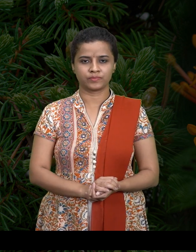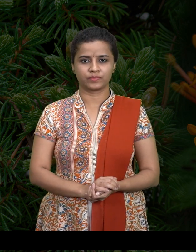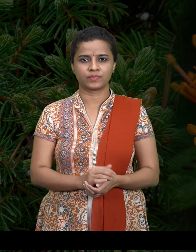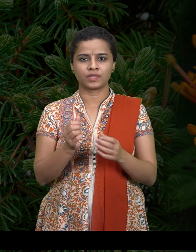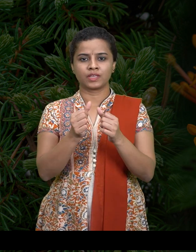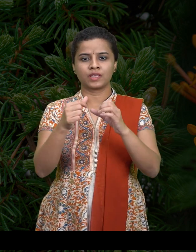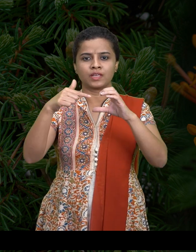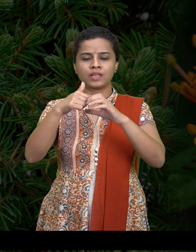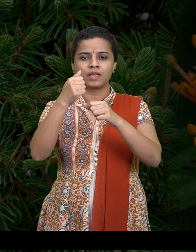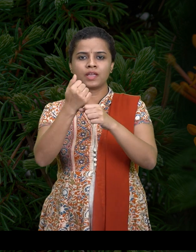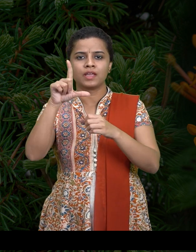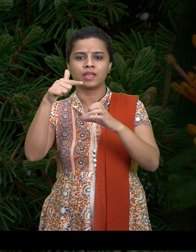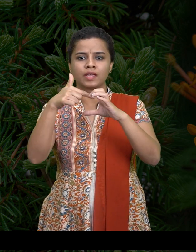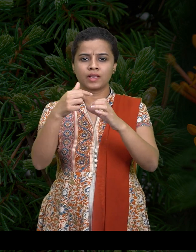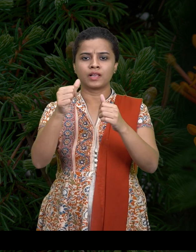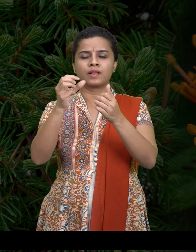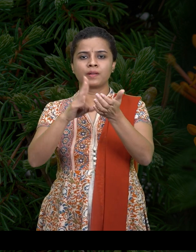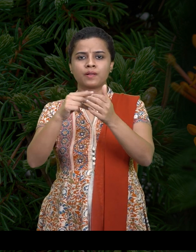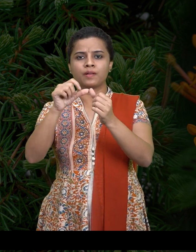ईगल मार्मोलोस